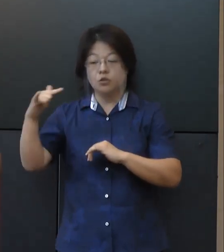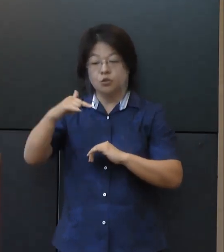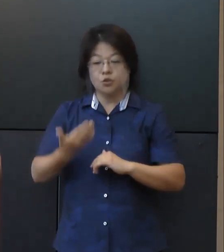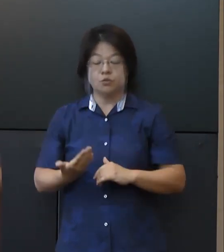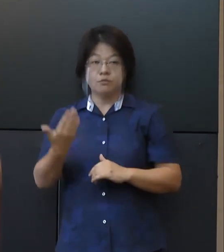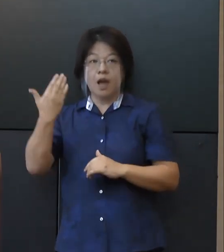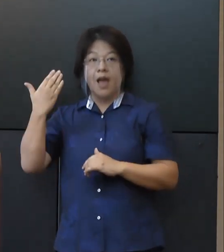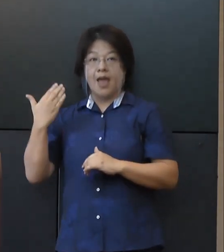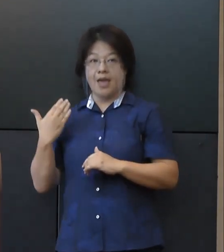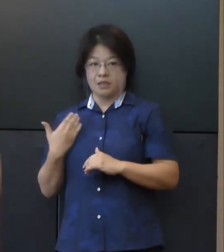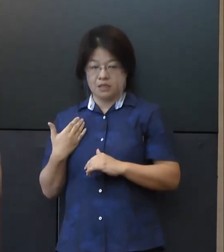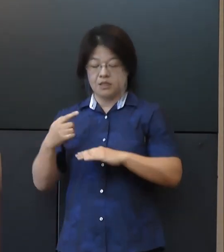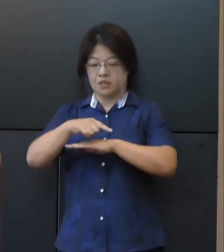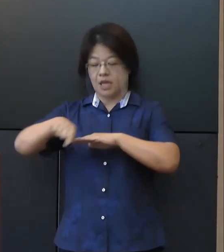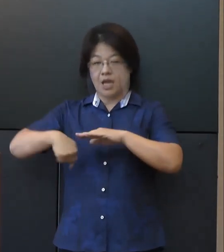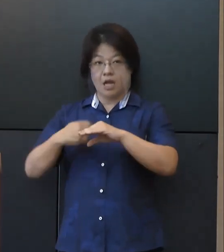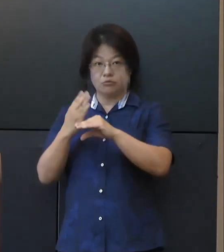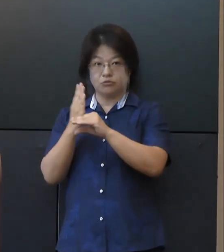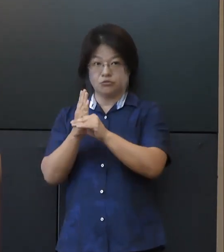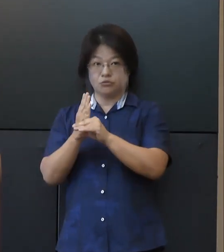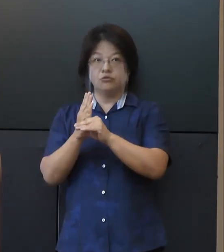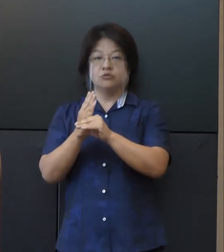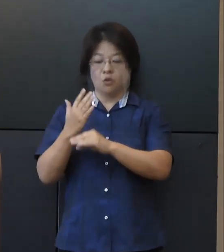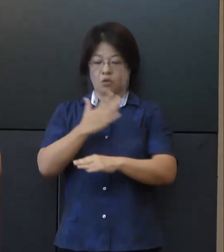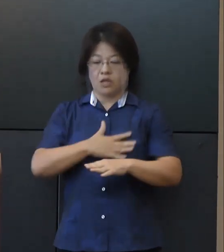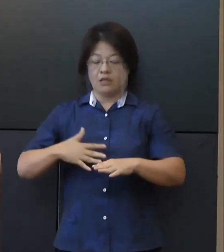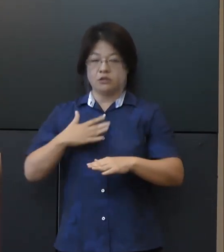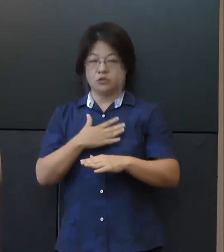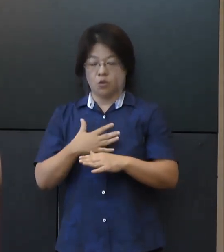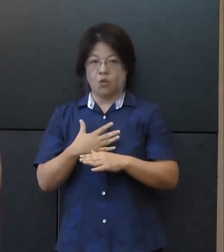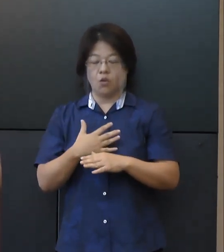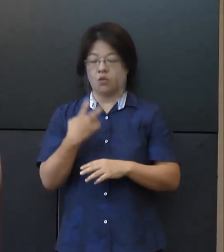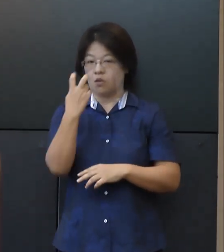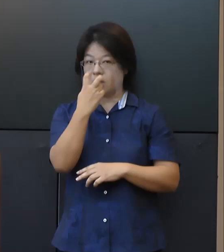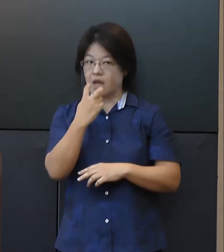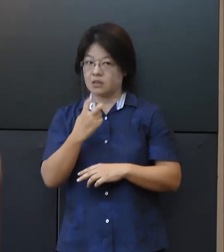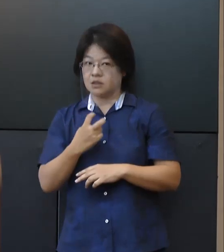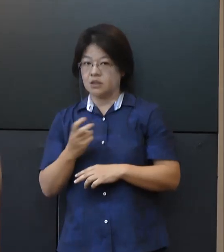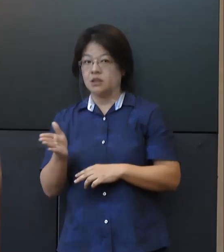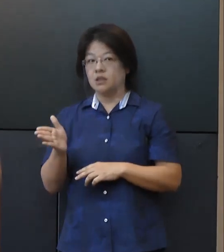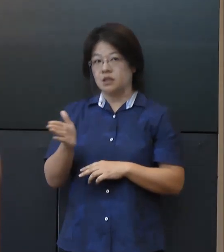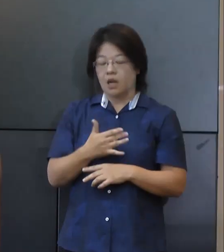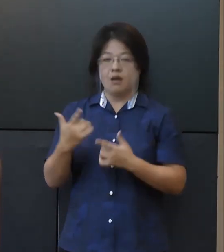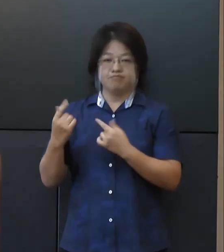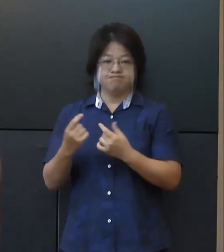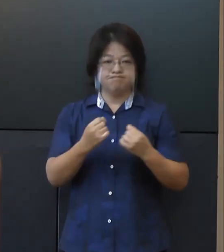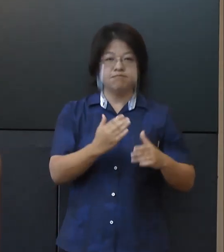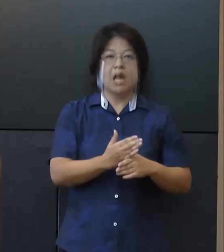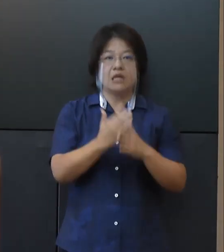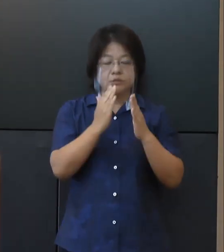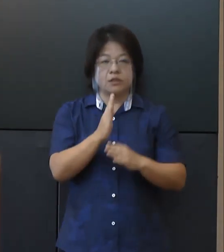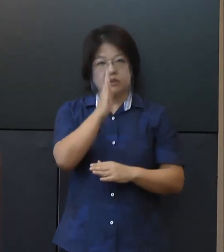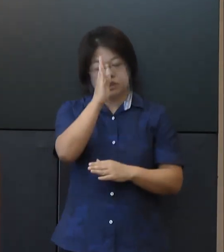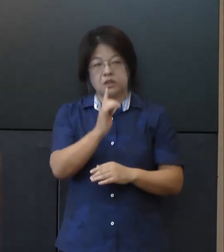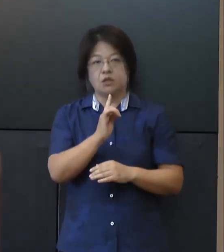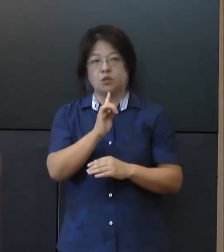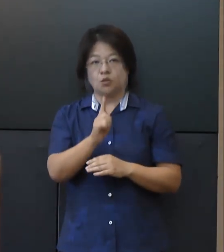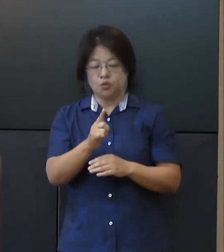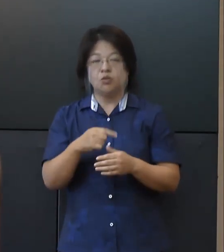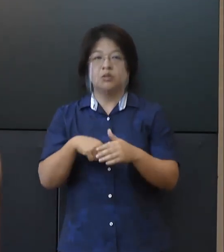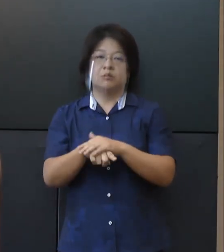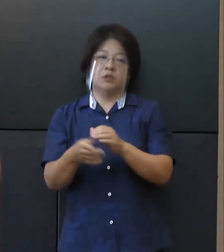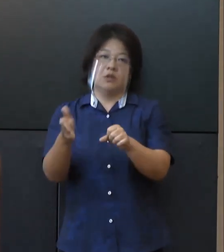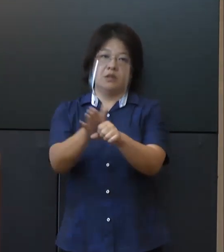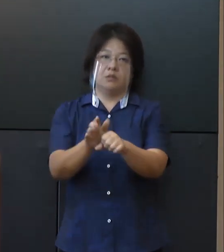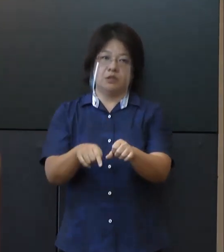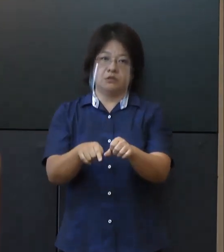行を計画されていらっしゃる方の体調管理から、その快適な旅を始めてくださいという、お願いを呼びかけ